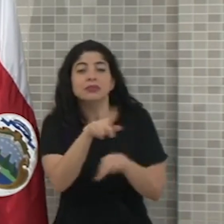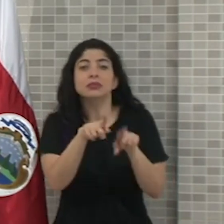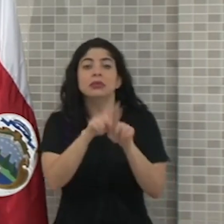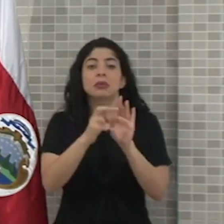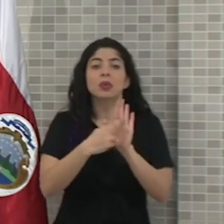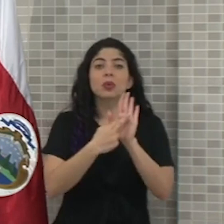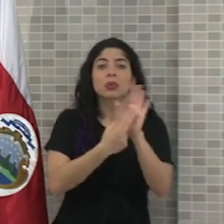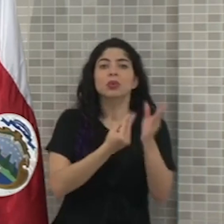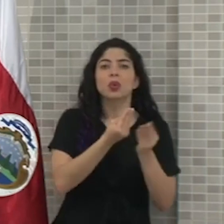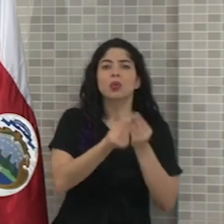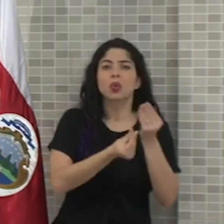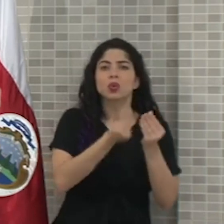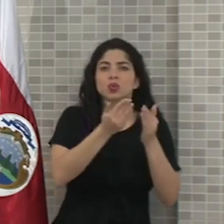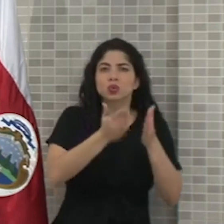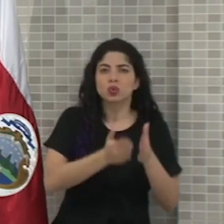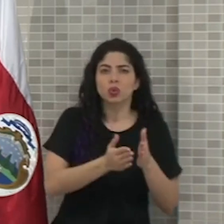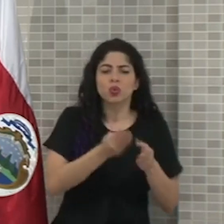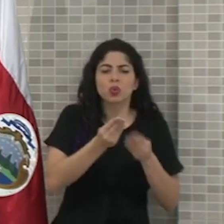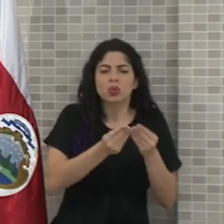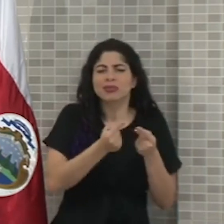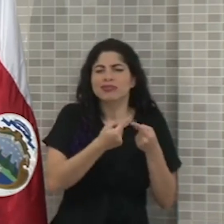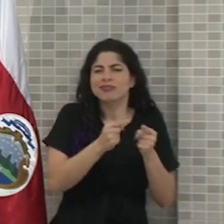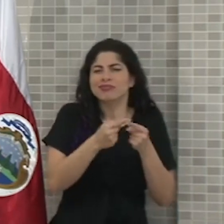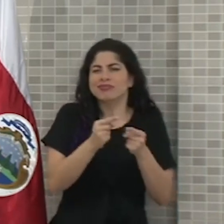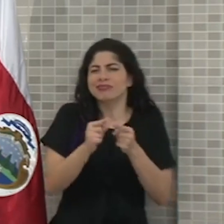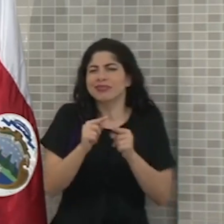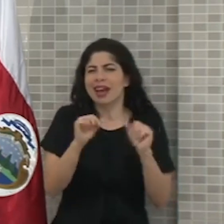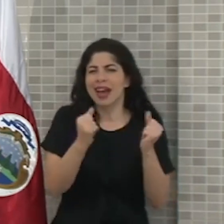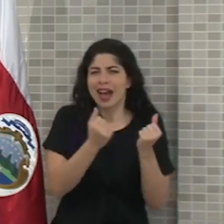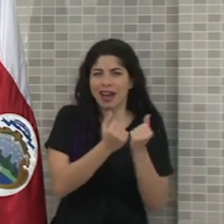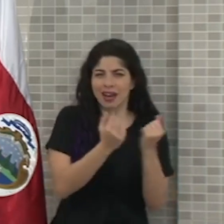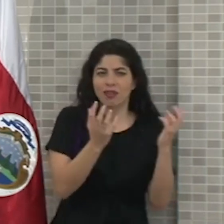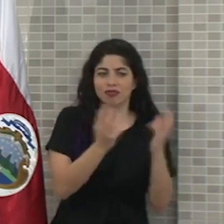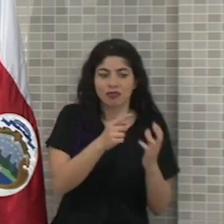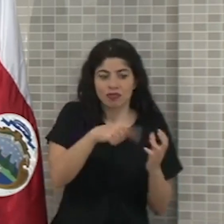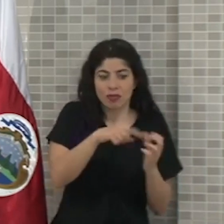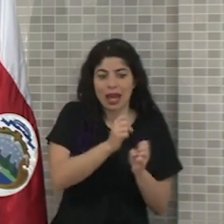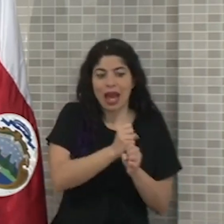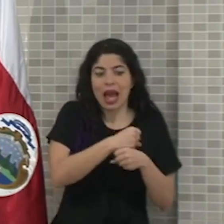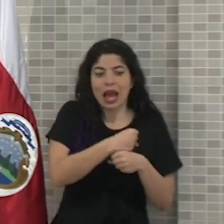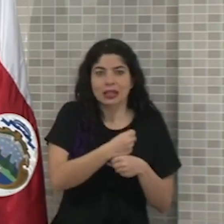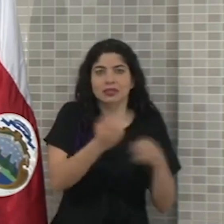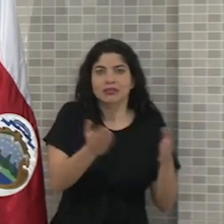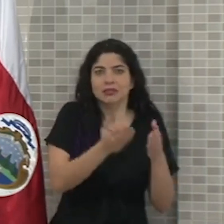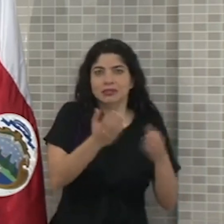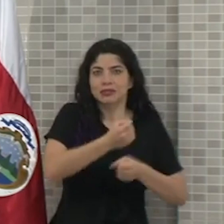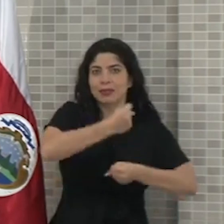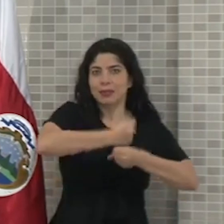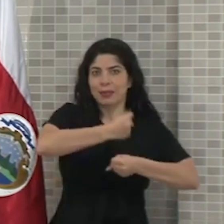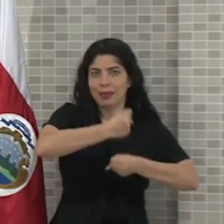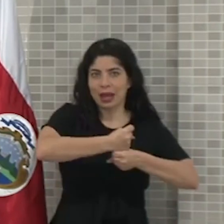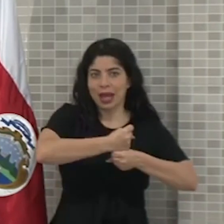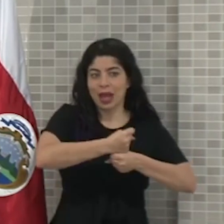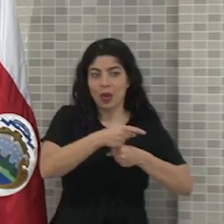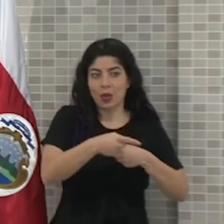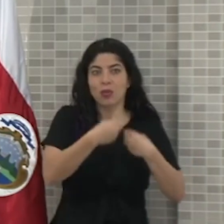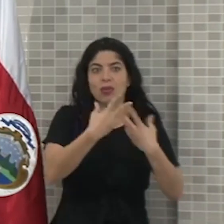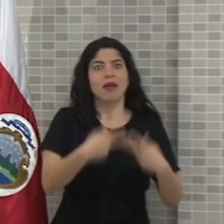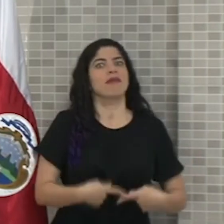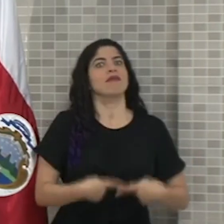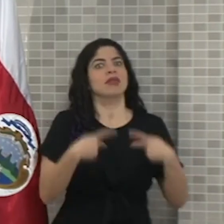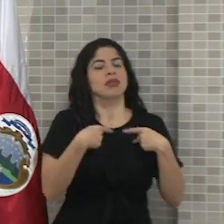sector productivo en sus distintas modalidades que generan el empleo que da sustento y